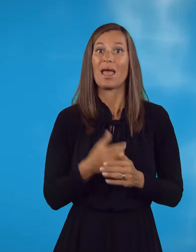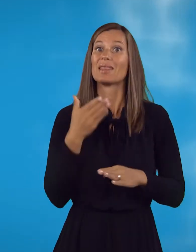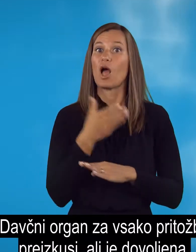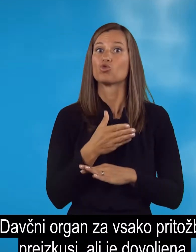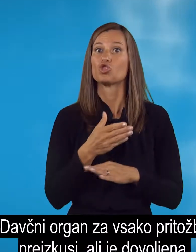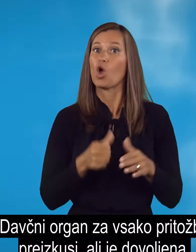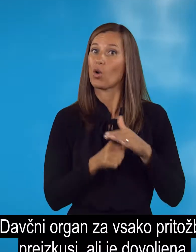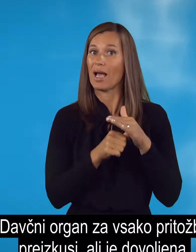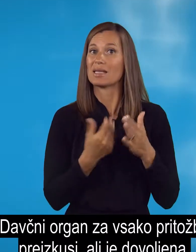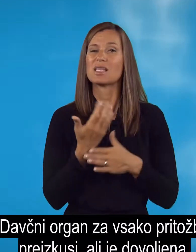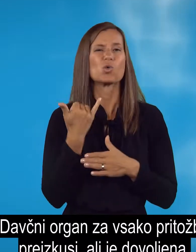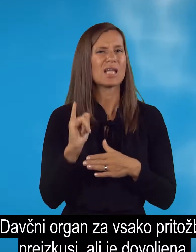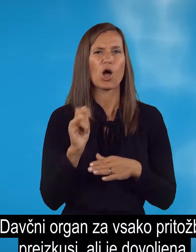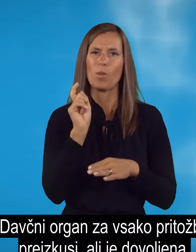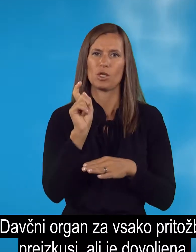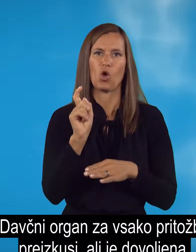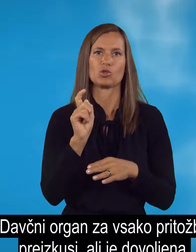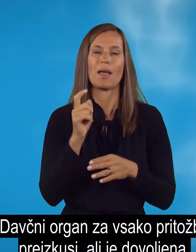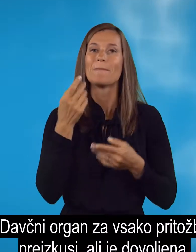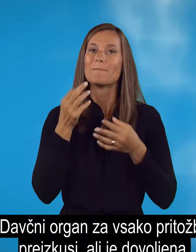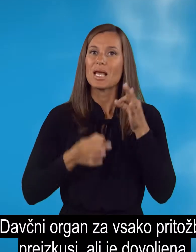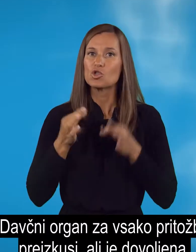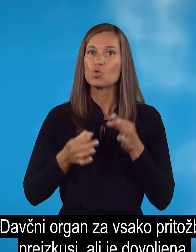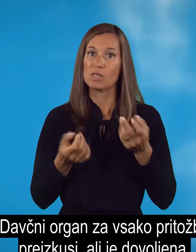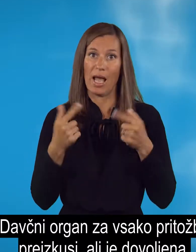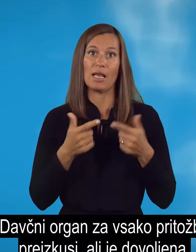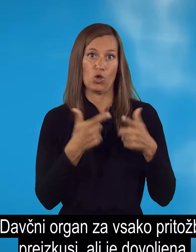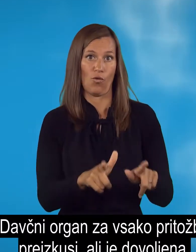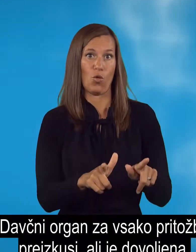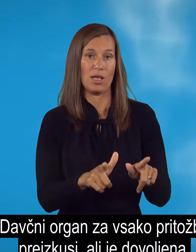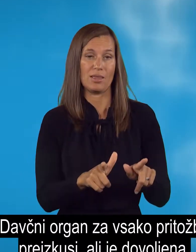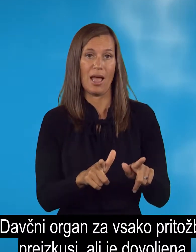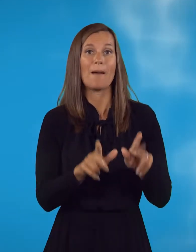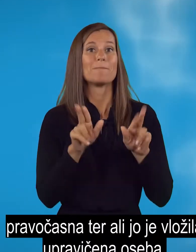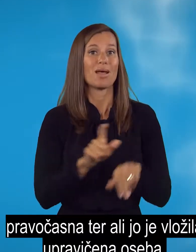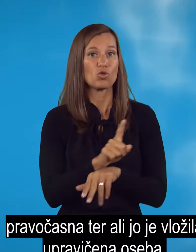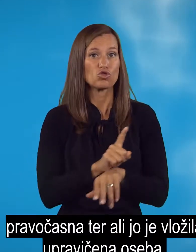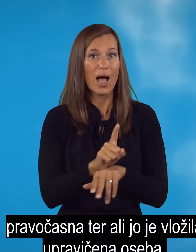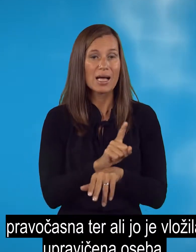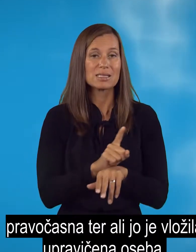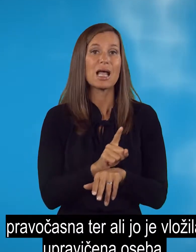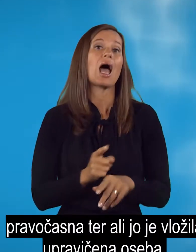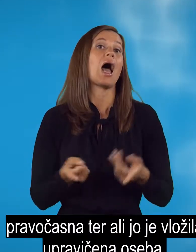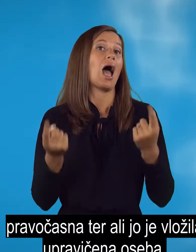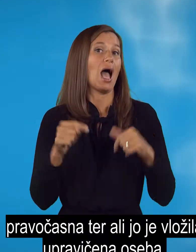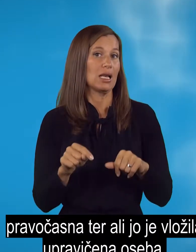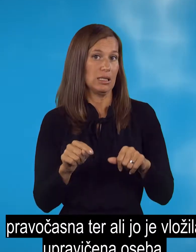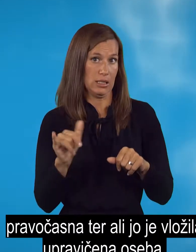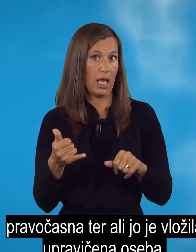Davčni organ za vsako pritožbo preizkusi, ali je dovoljena, pravočasna, ter ali jo je vložila